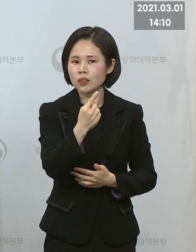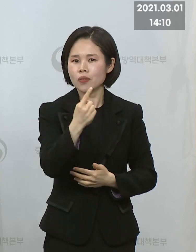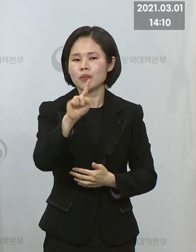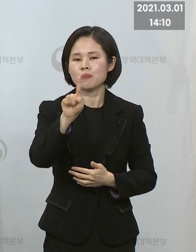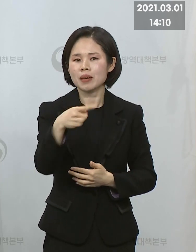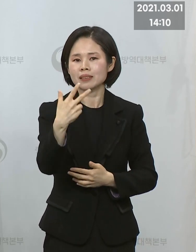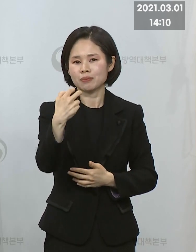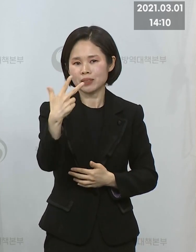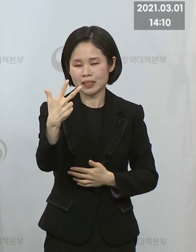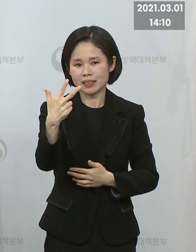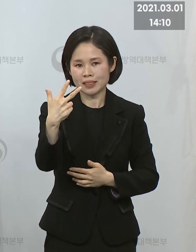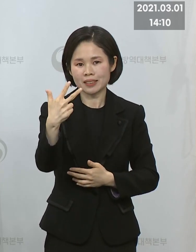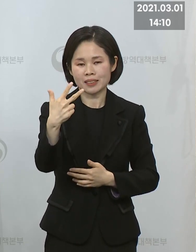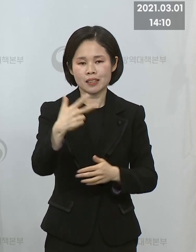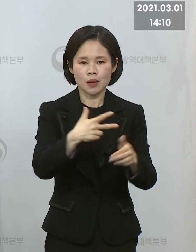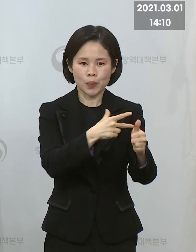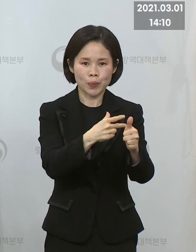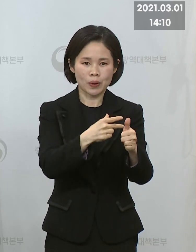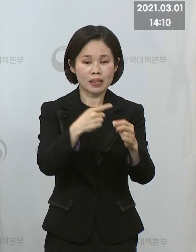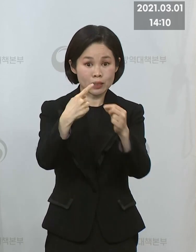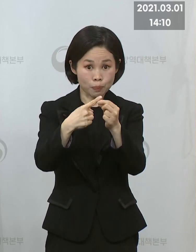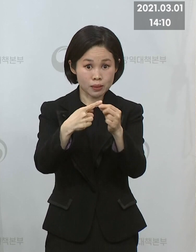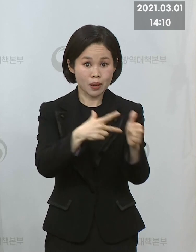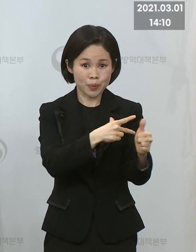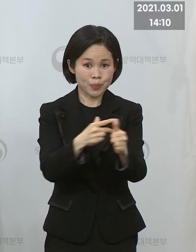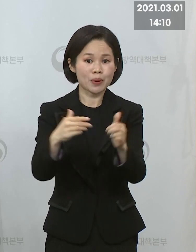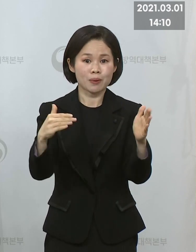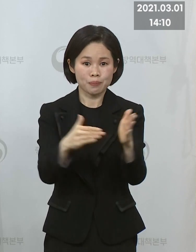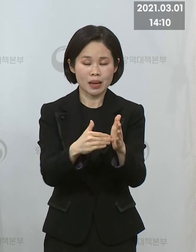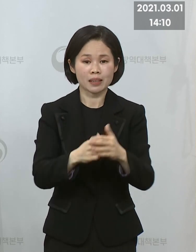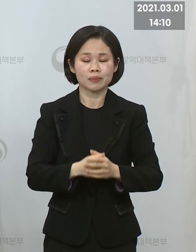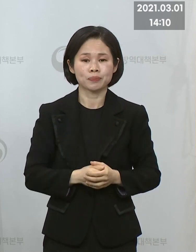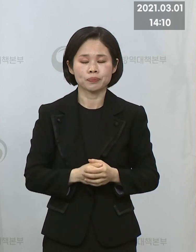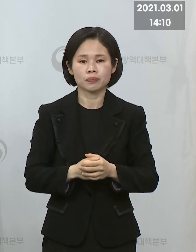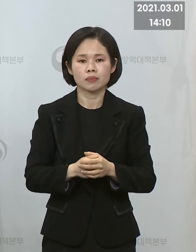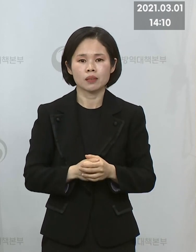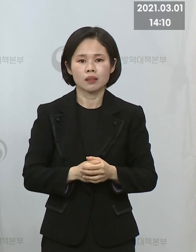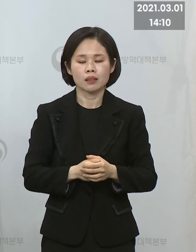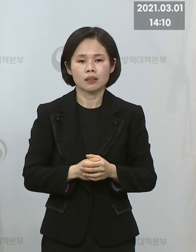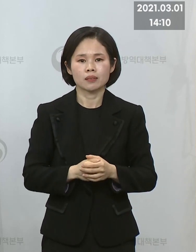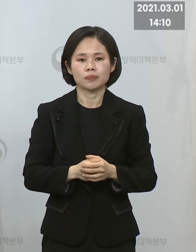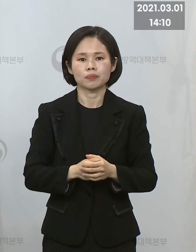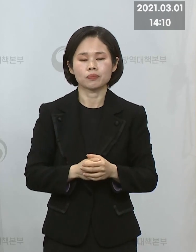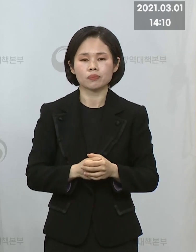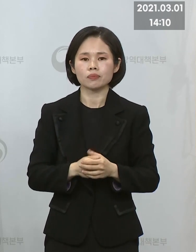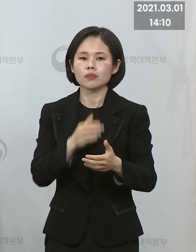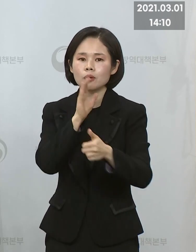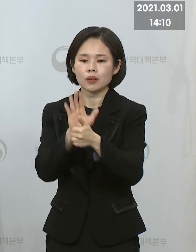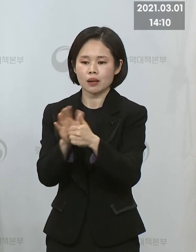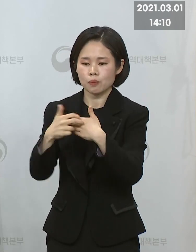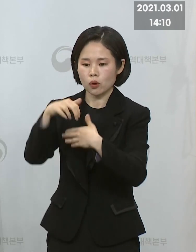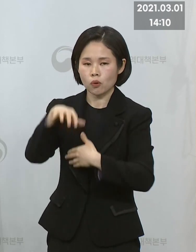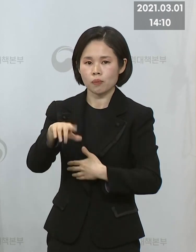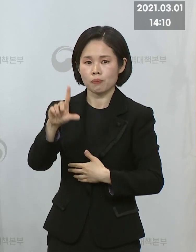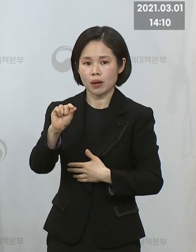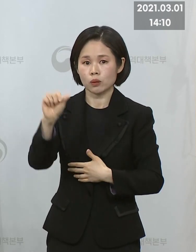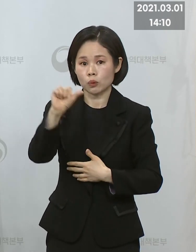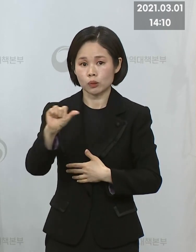21,177명에 대한 1차 예방접종이 시행되었습니다. 접종 기관별로는 요양병원이